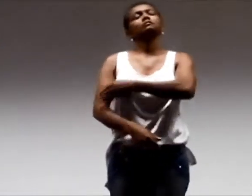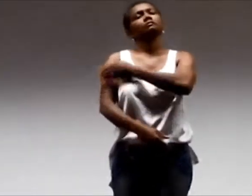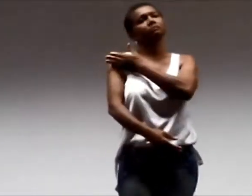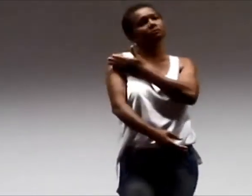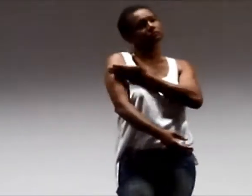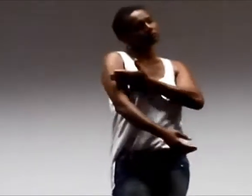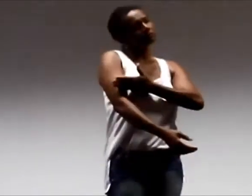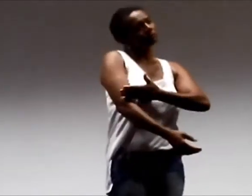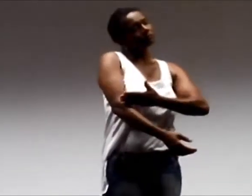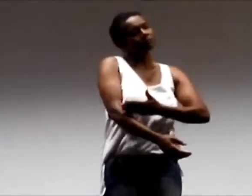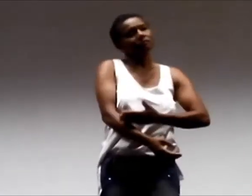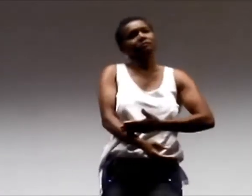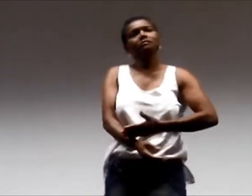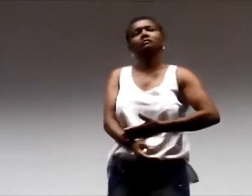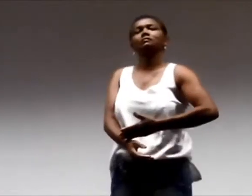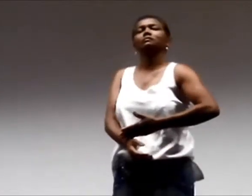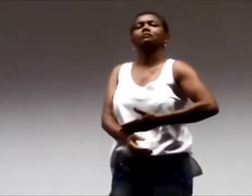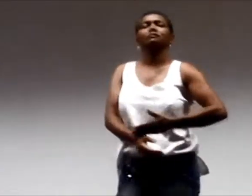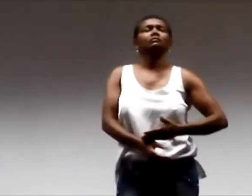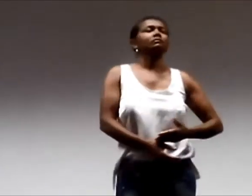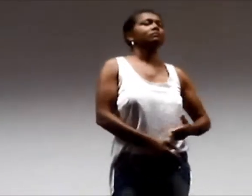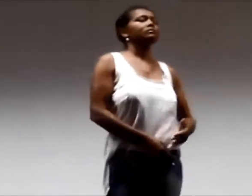estava acostumado